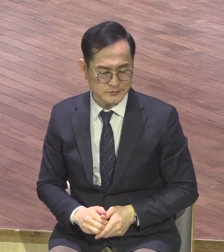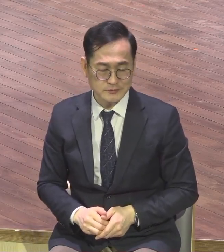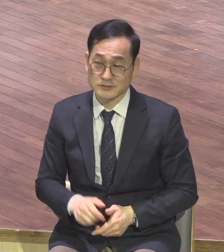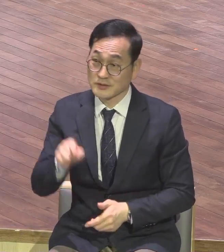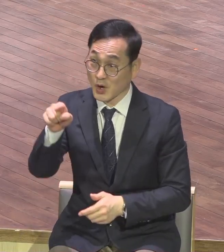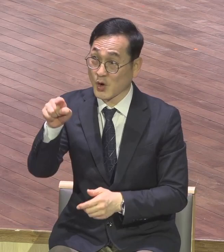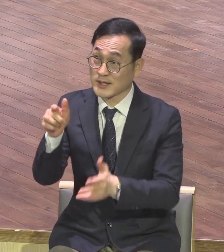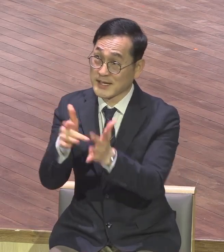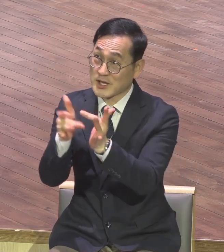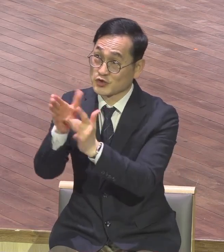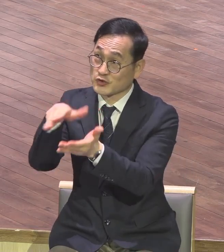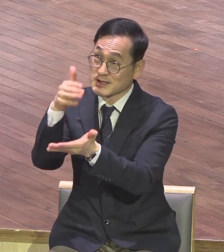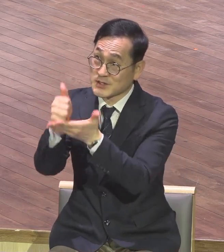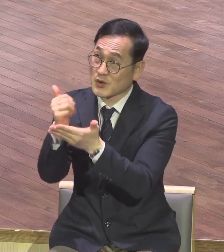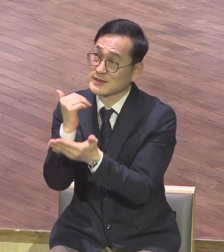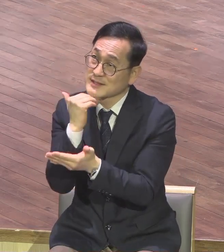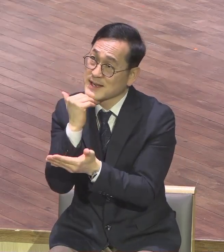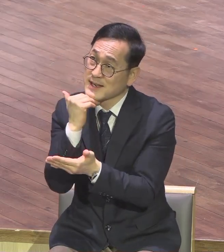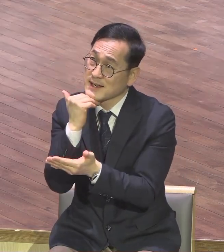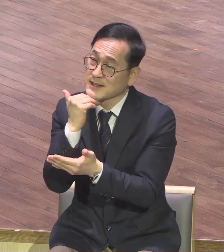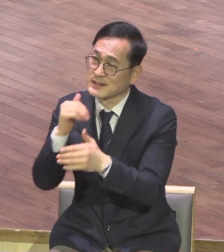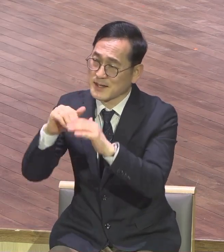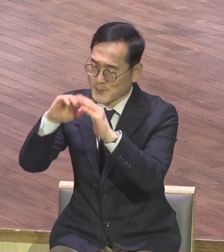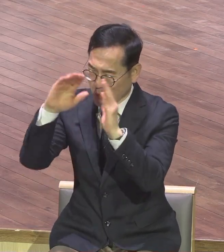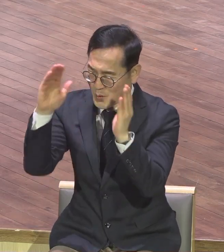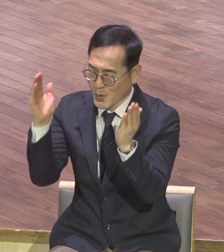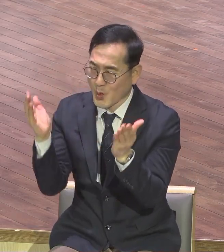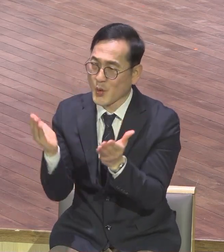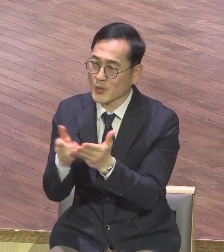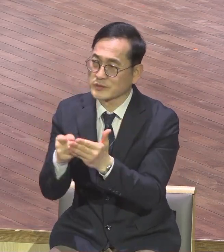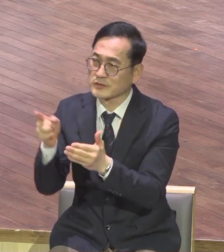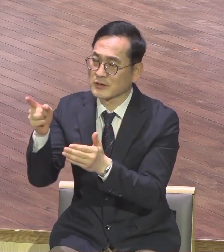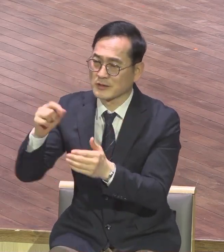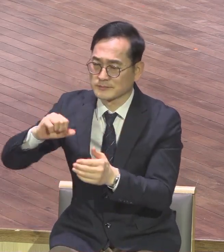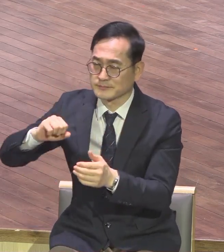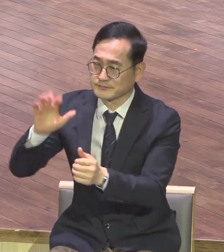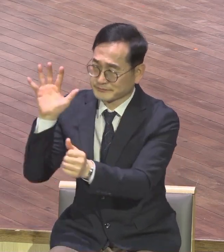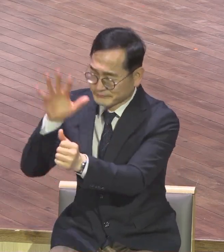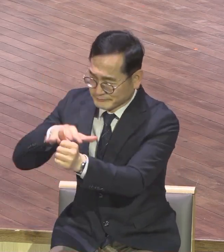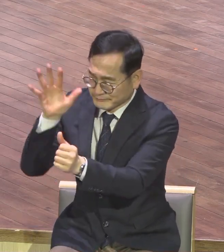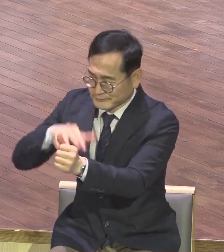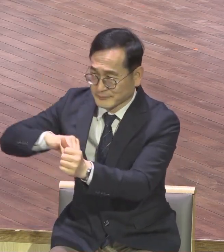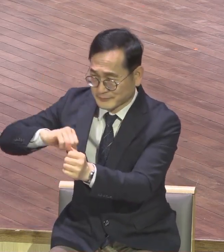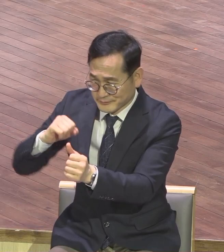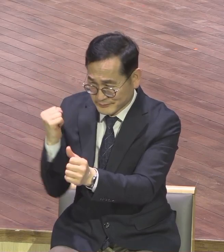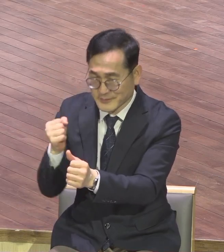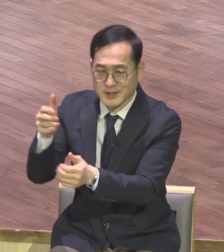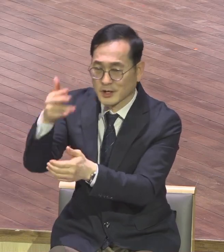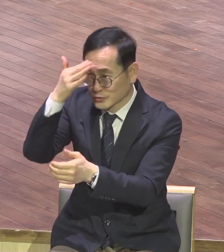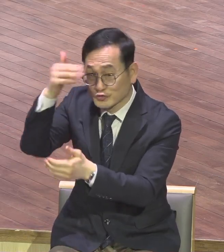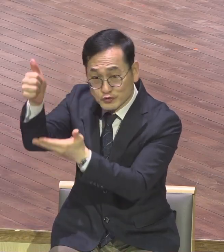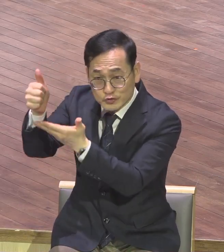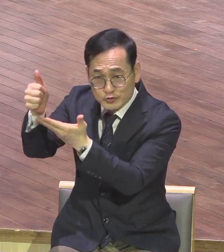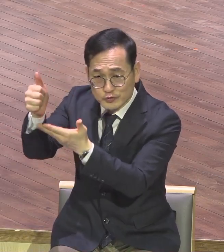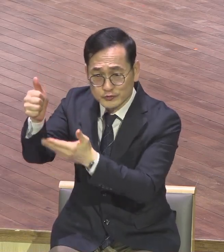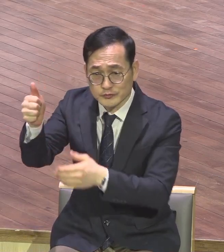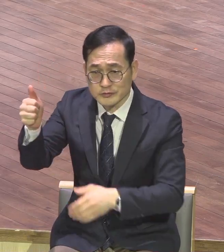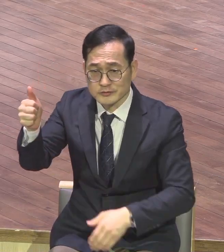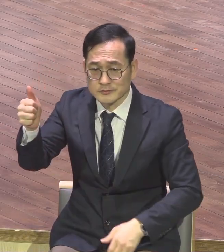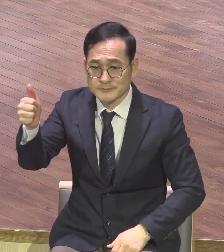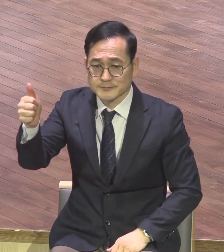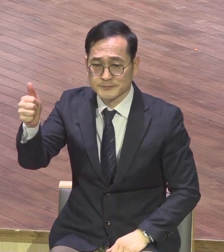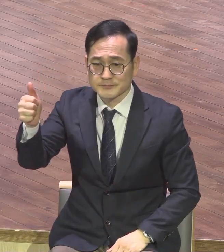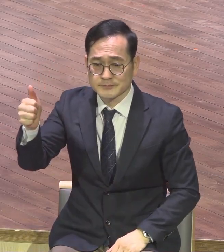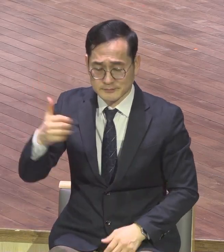예수 그리스도를 기다리노니 그는 만물을 자기에게 복종하실 수 있는 자의 역사로 우리의 낮은 몸을 자기 영광의